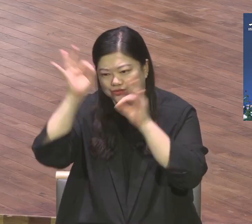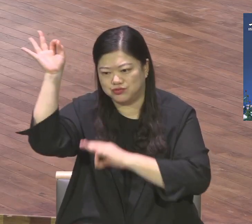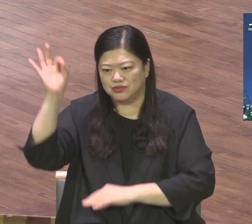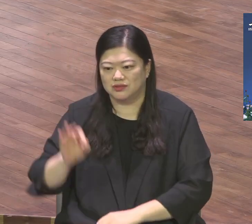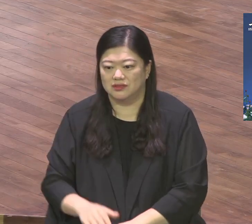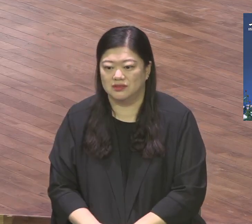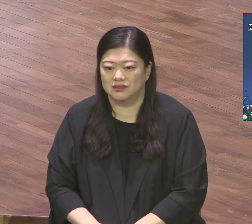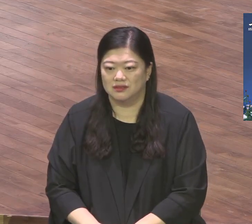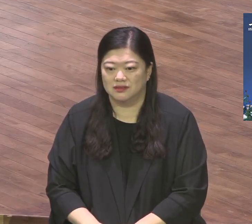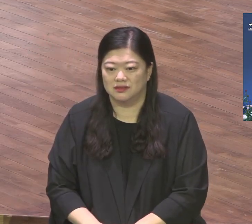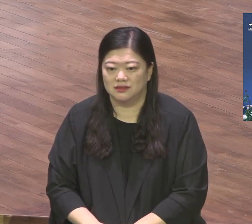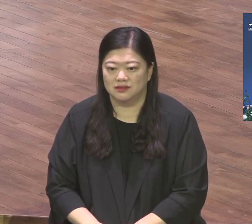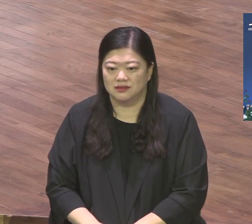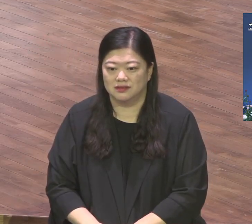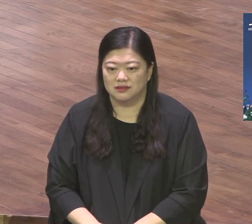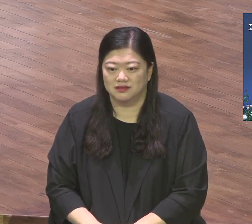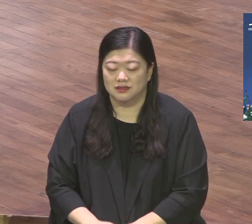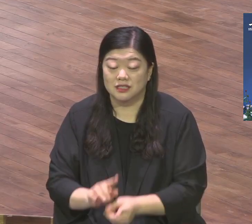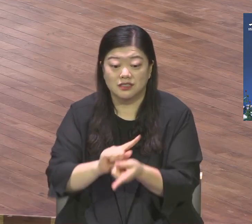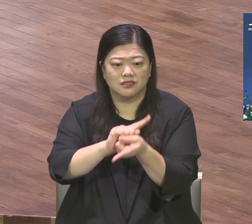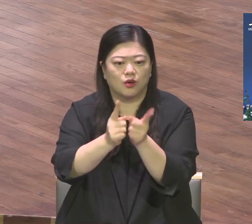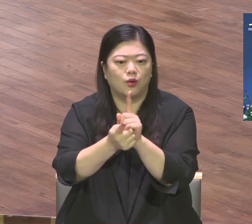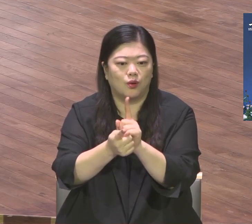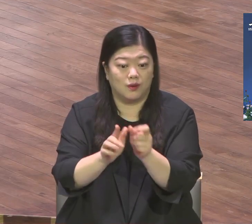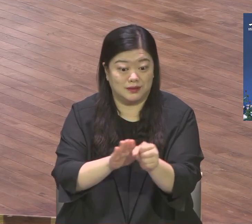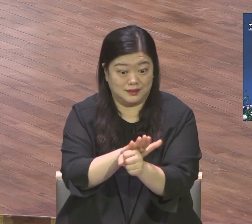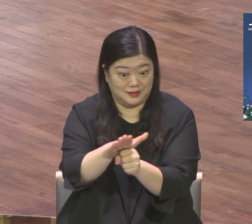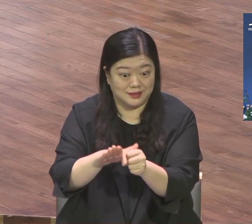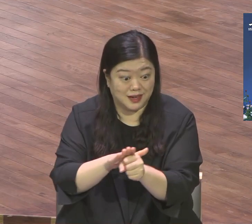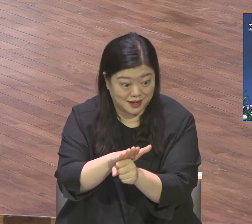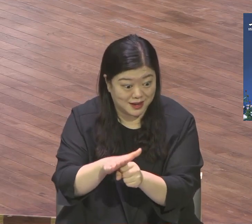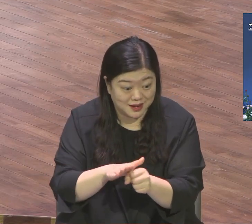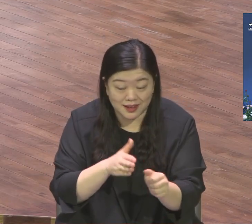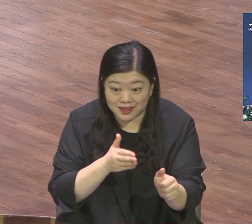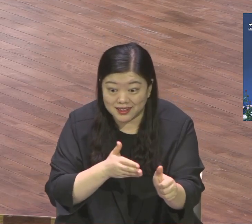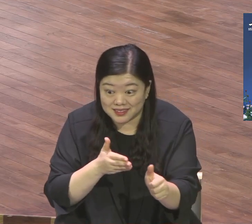서로 사랑하시오. 이걸로 충분하다. 서로 사랑하시오.